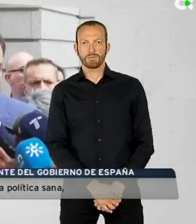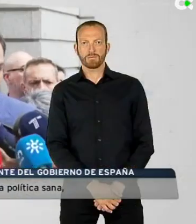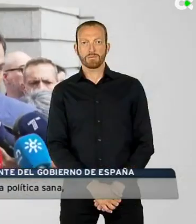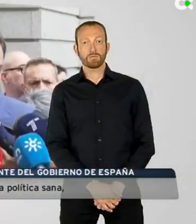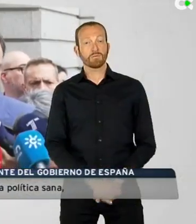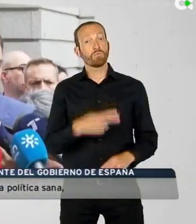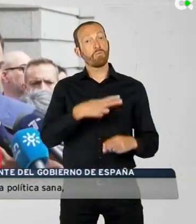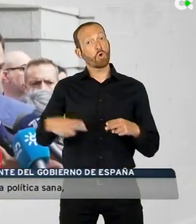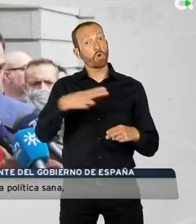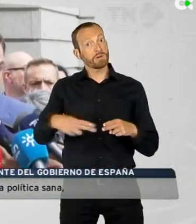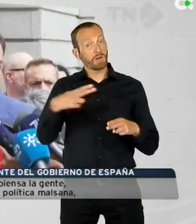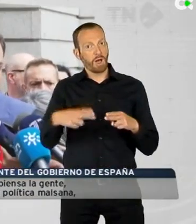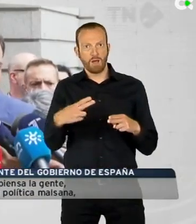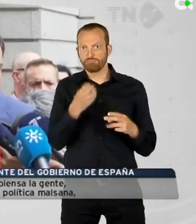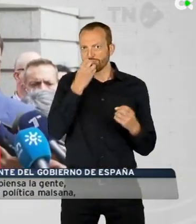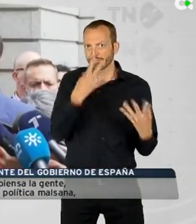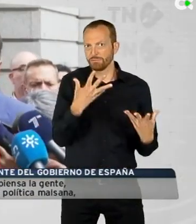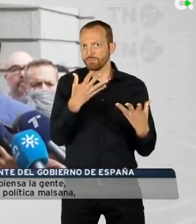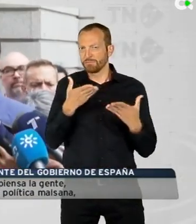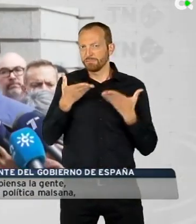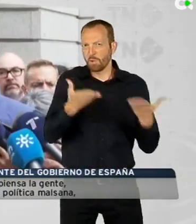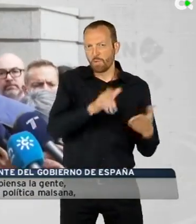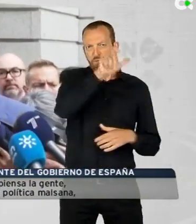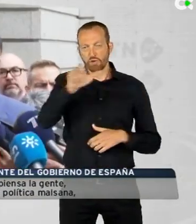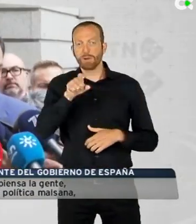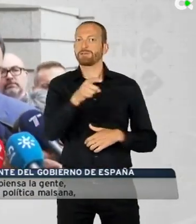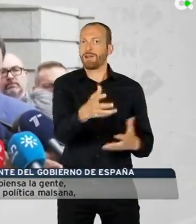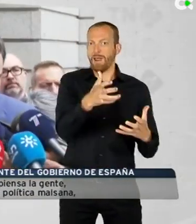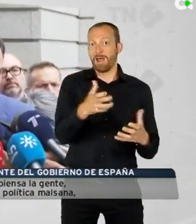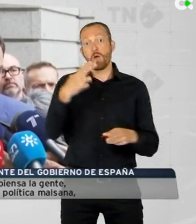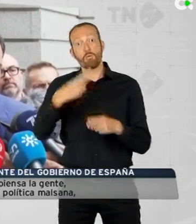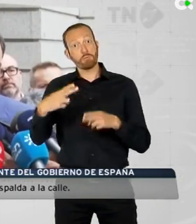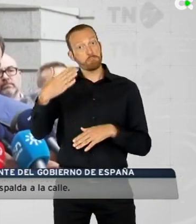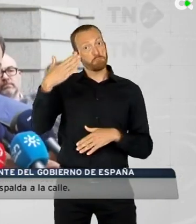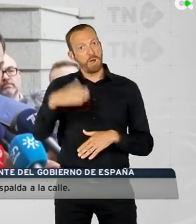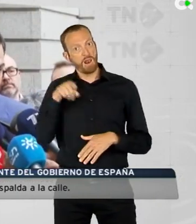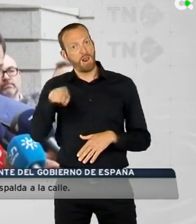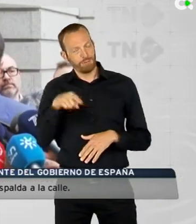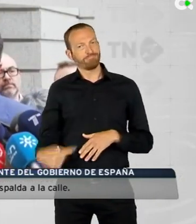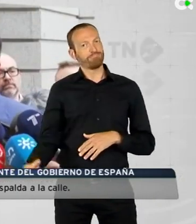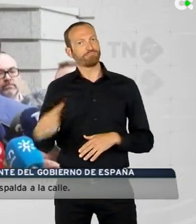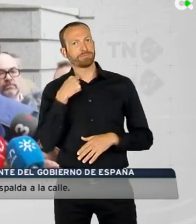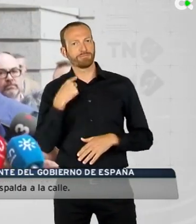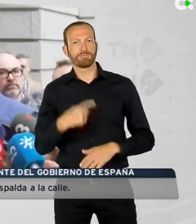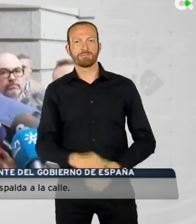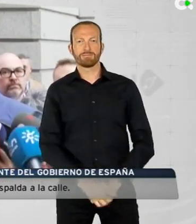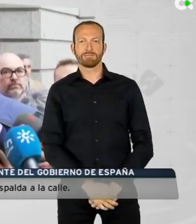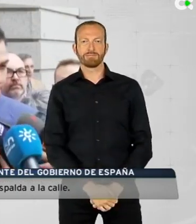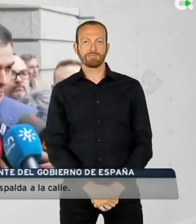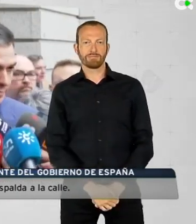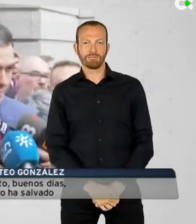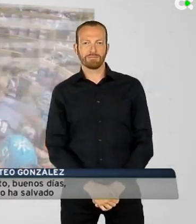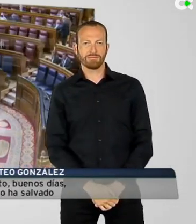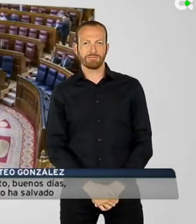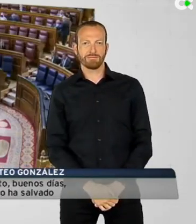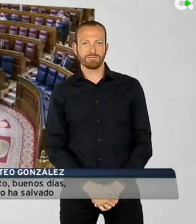Ha ganado la política sana, aquella que piensa en la gente, y ha perdido la política malsana, que es la que da la espalda a la calle.